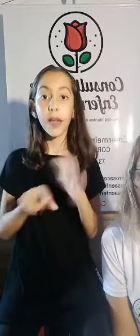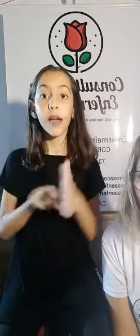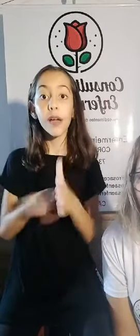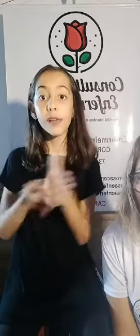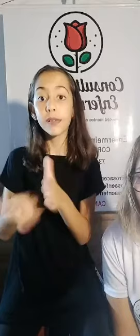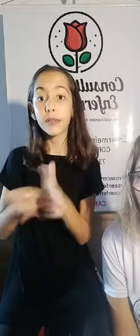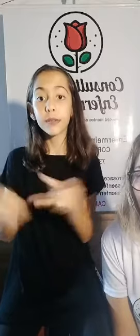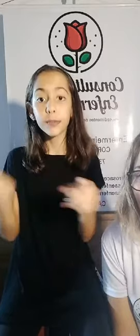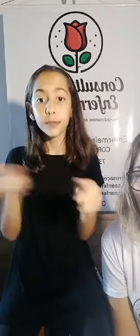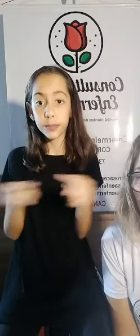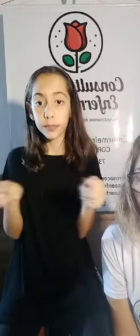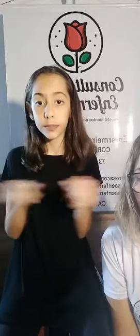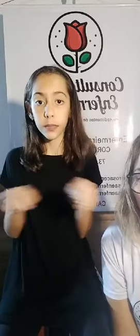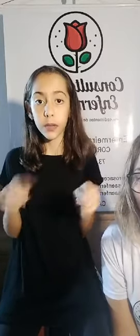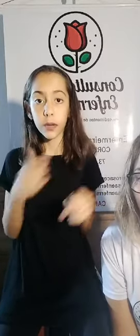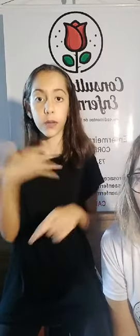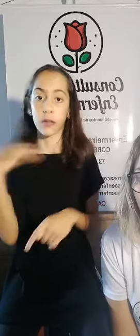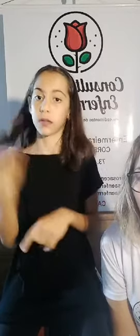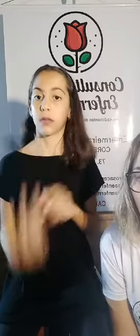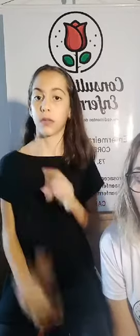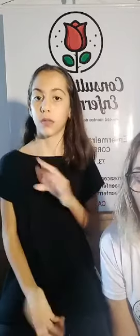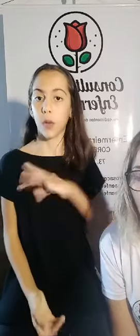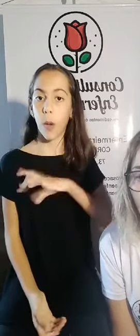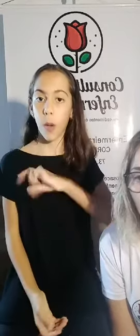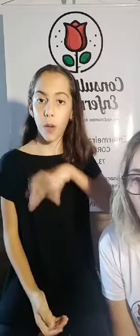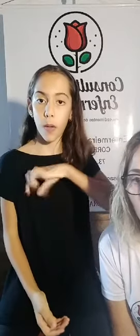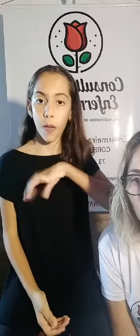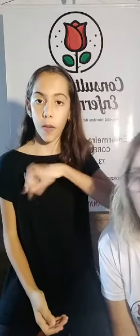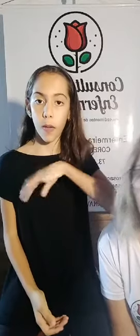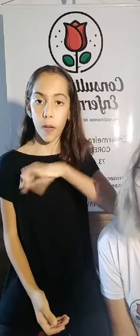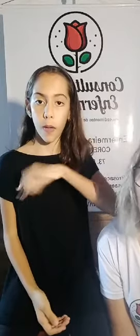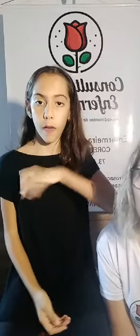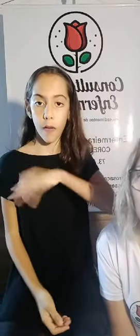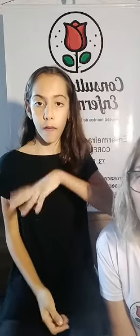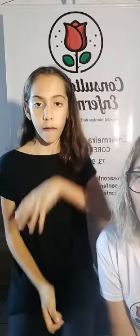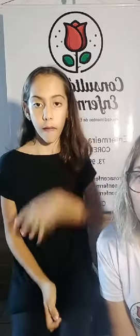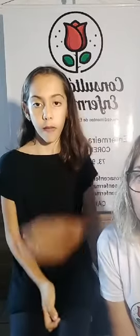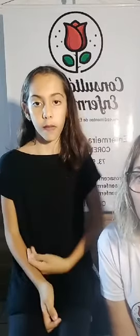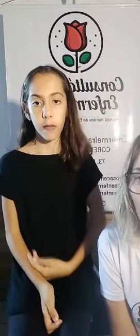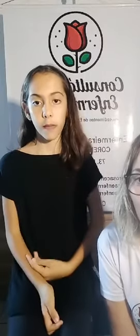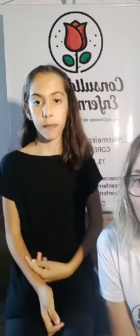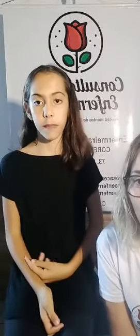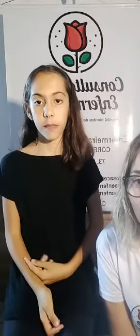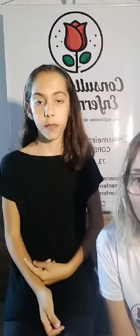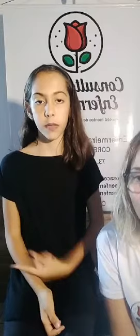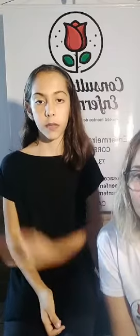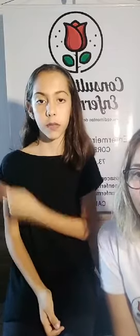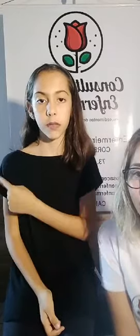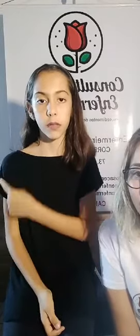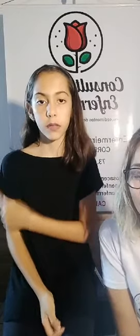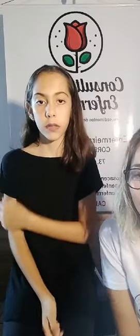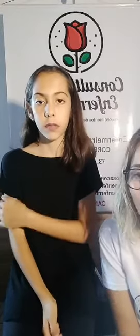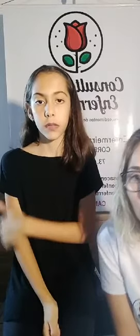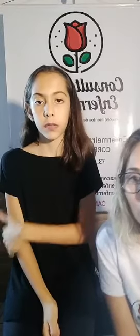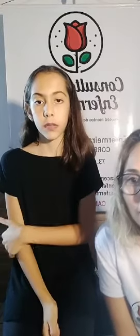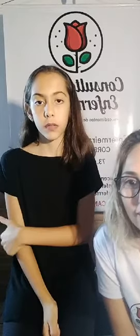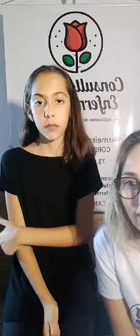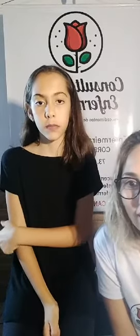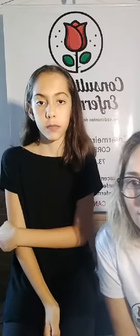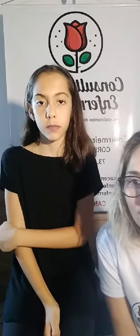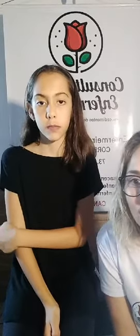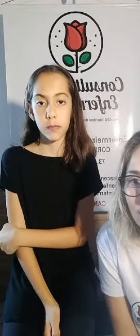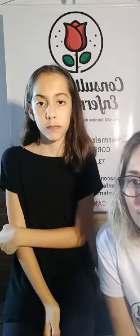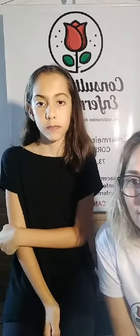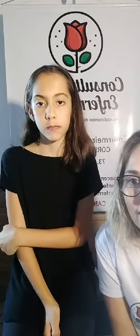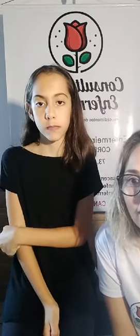os anseios, tanto das pessoas, né, que os alunos, dos professores, tantos professores que nos seguem, que estão aqui